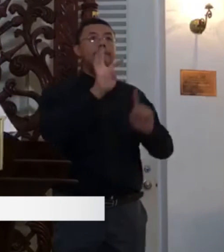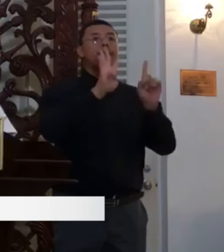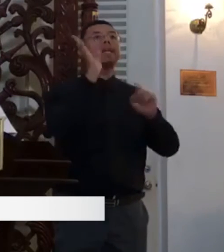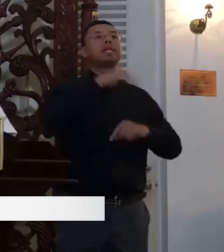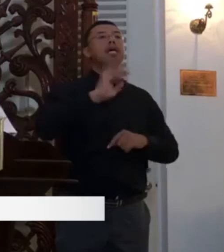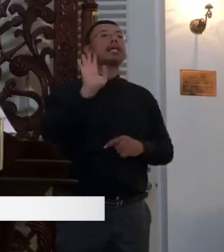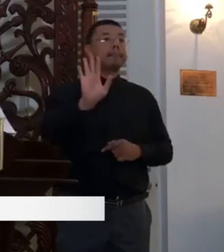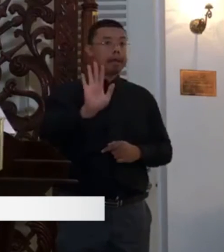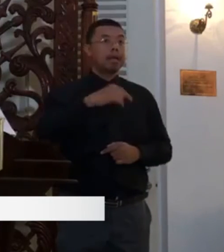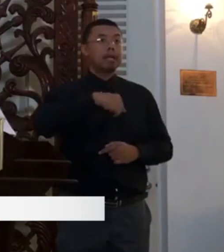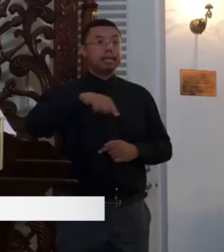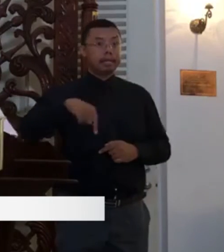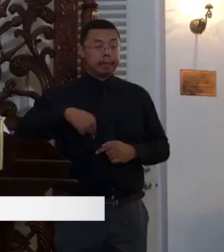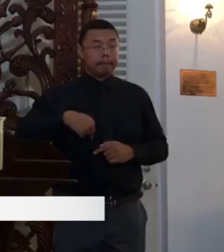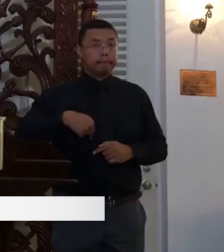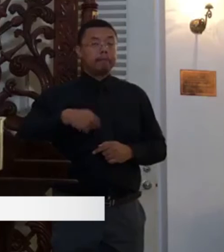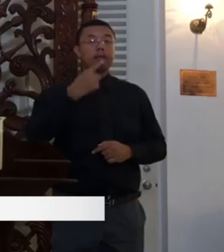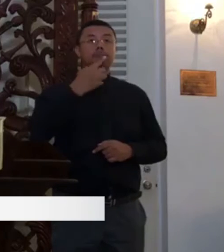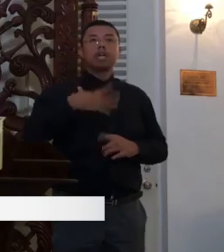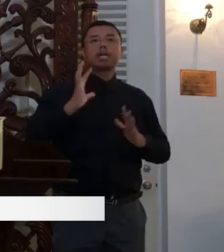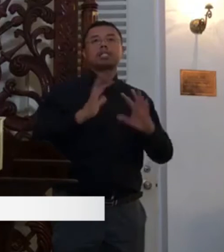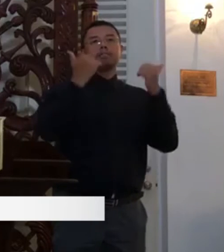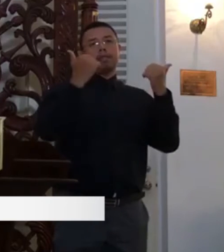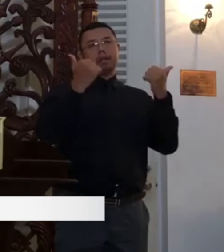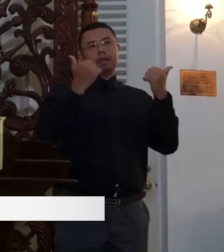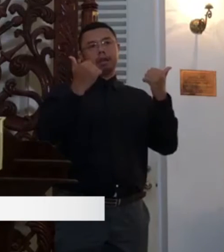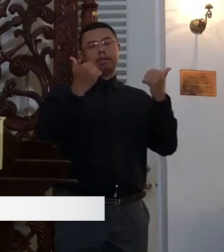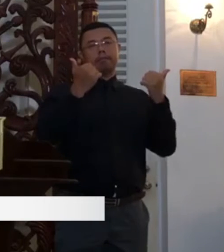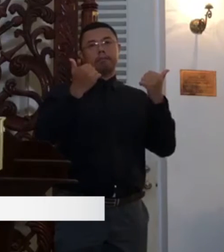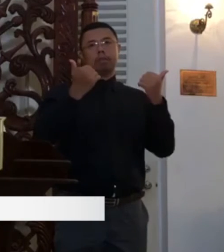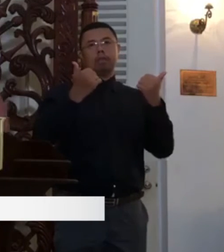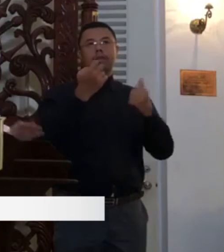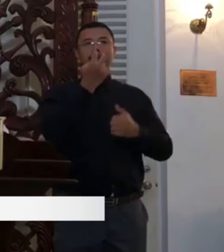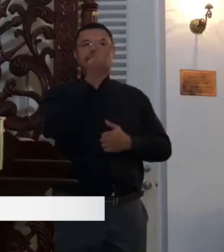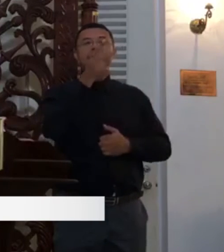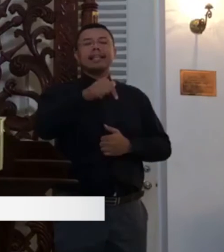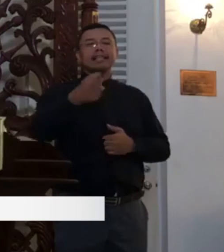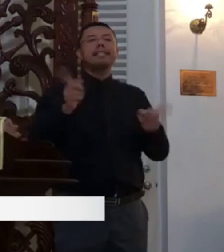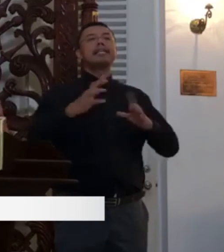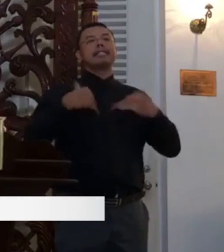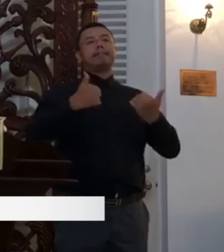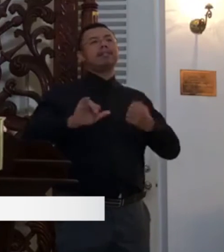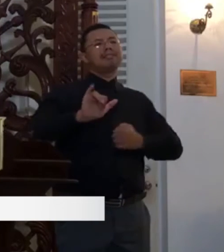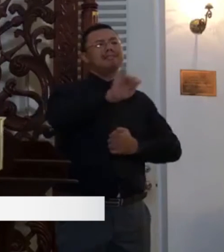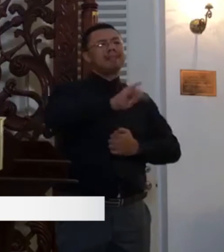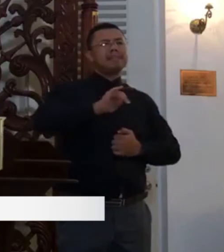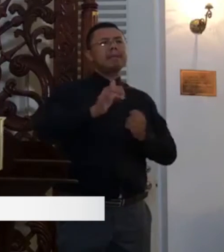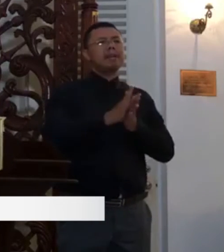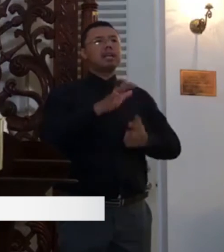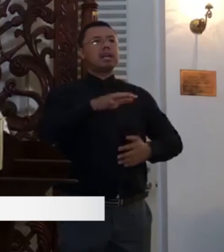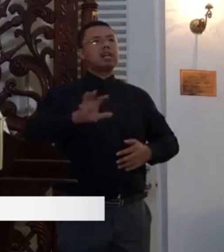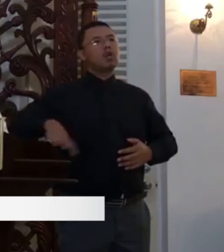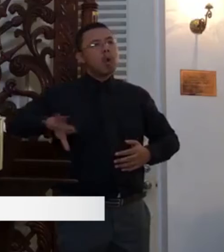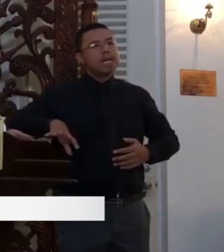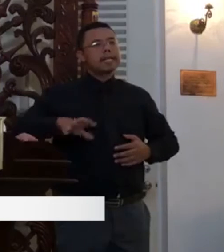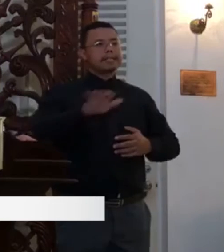depan kita memiliki kesempatan. Lihat ini sebagai kesempatan, bersama dengan keluarga,